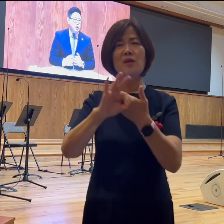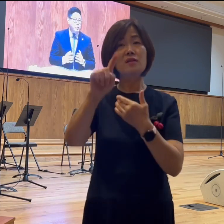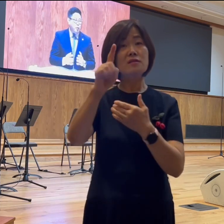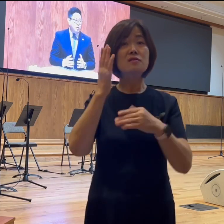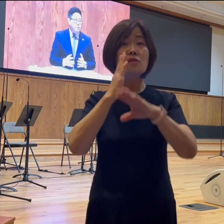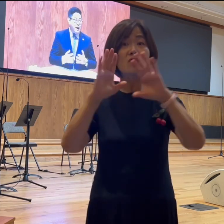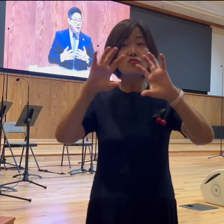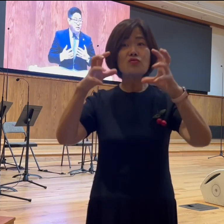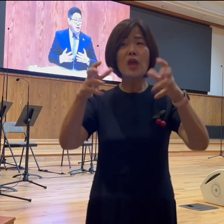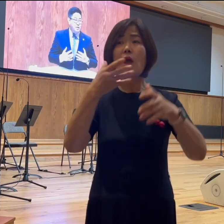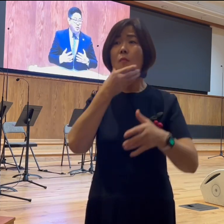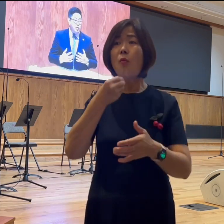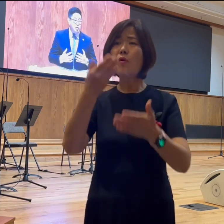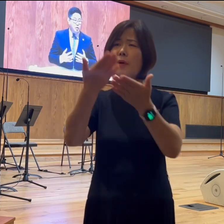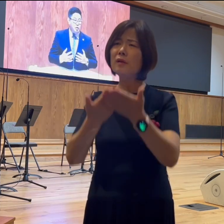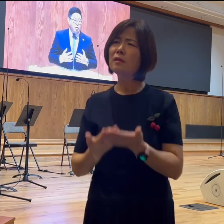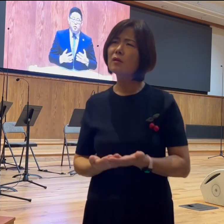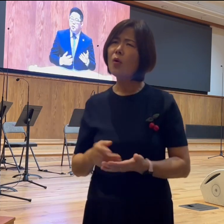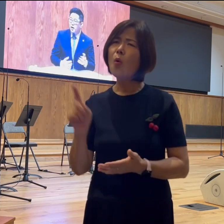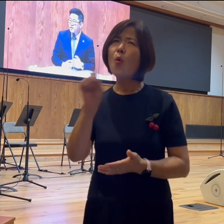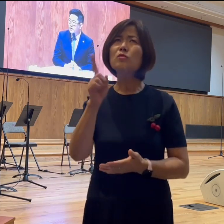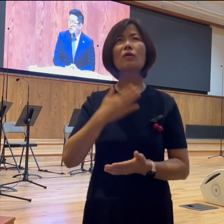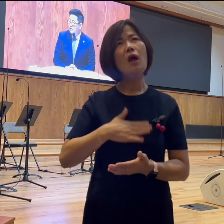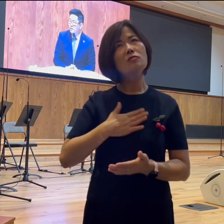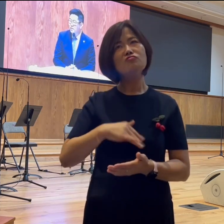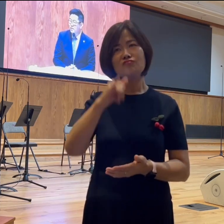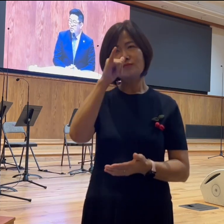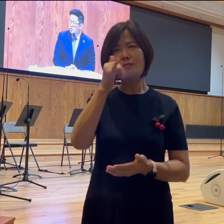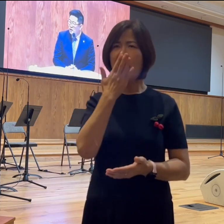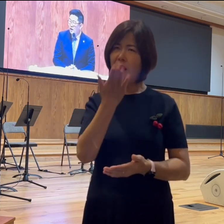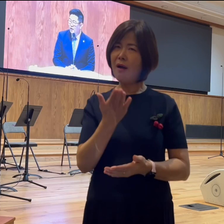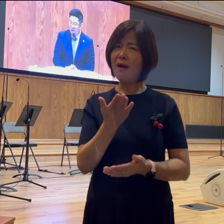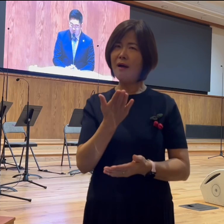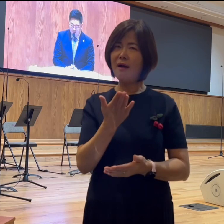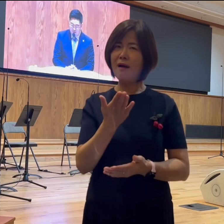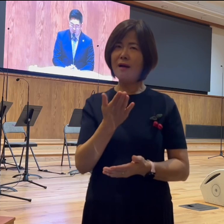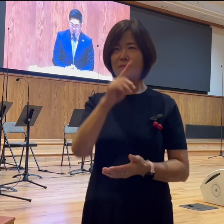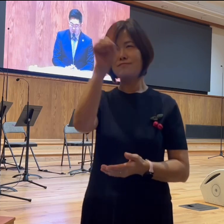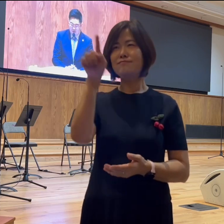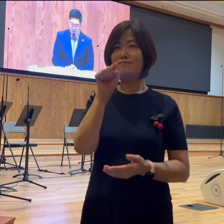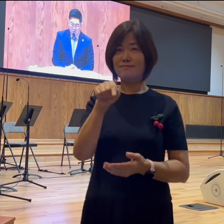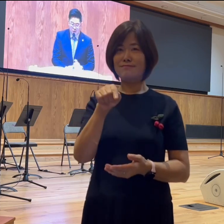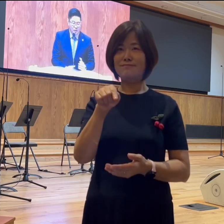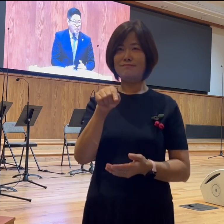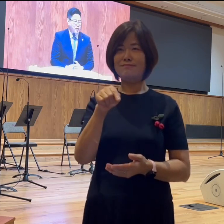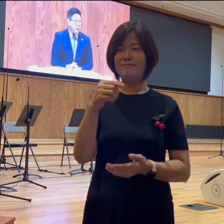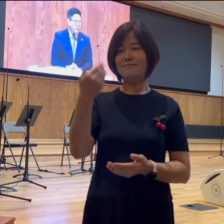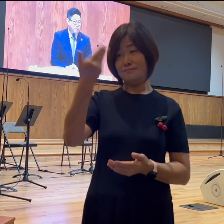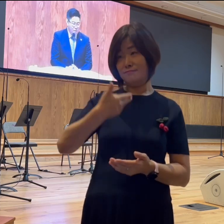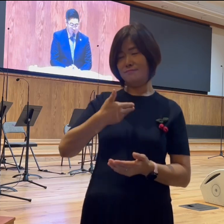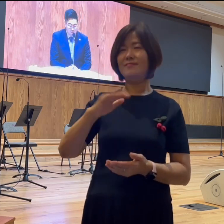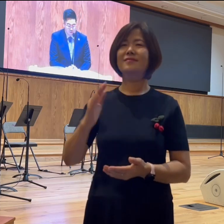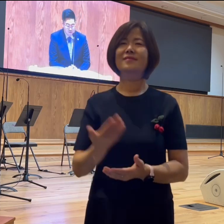천국의 복을 받았다는 걸 어떻게 아세요? 어떻게 아나요? 물으시는 거예요.